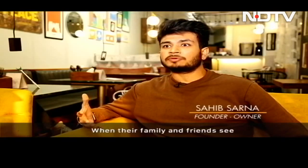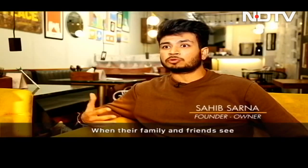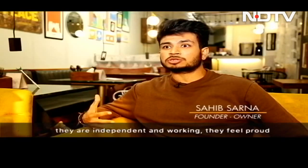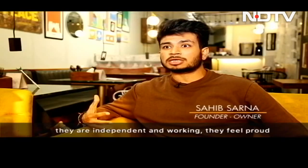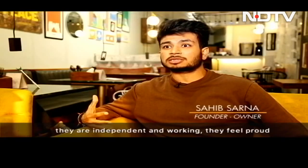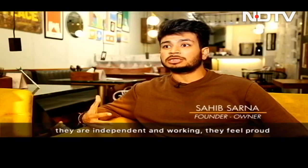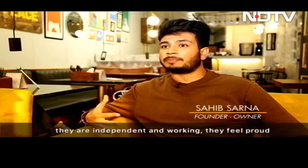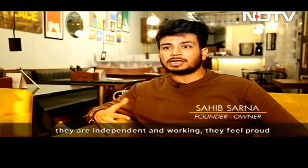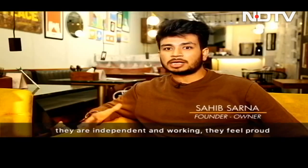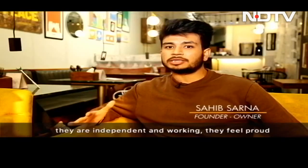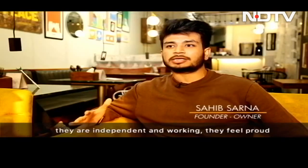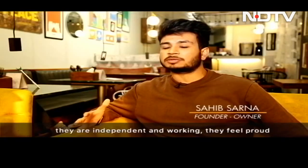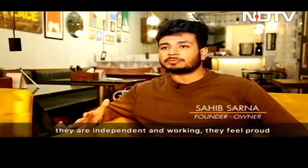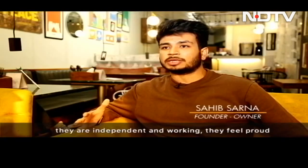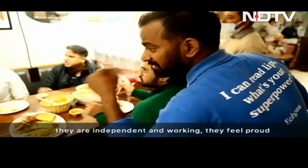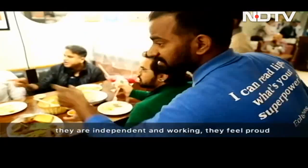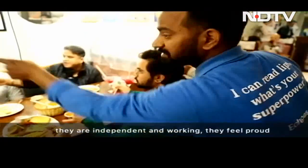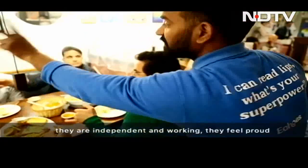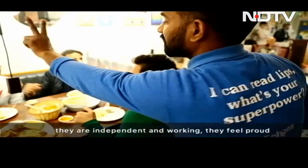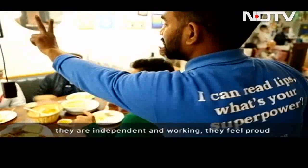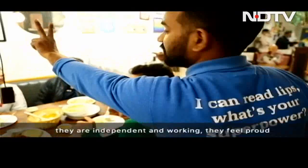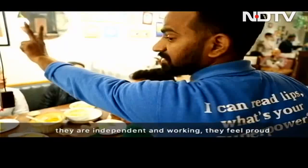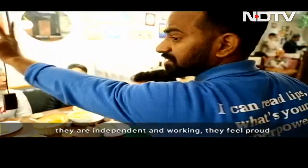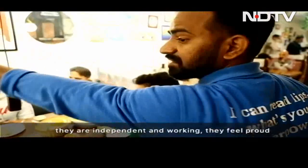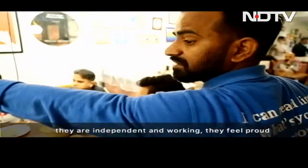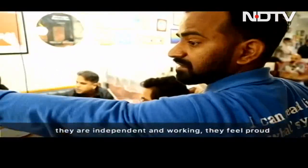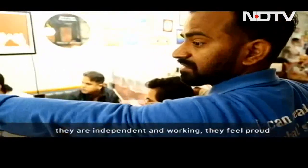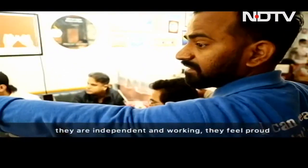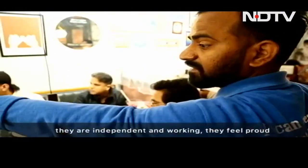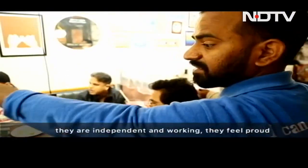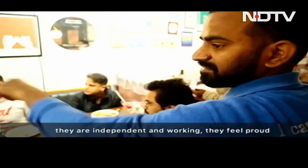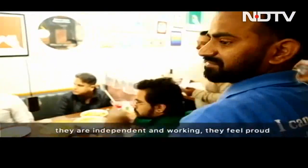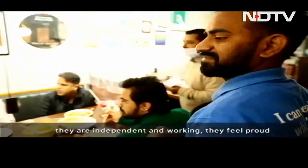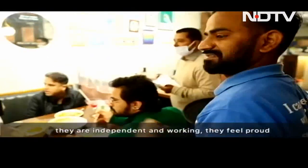खुद चला सकते हैं, डिपेंडेंट नहीं है किसी पे भी, इनके पेरेंट्स या फैमिली इनके ऊपर प्राउड फील करती है।